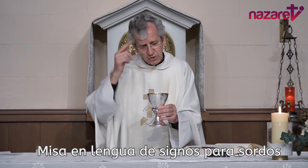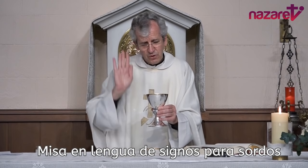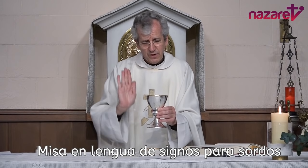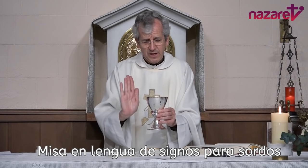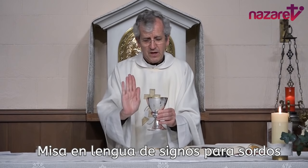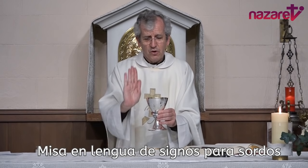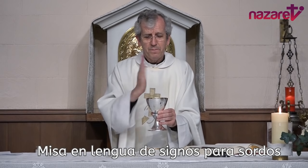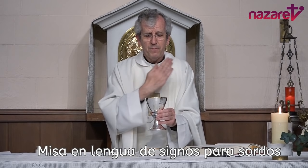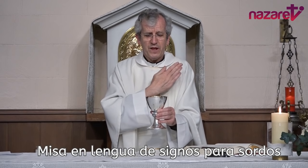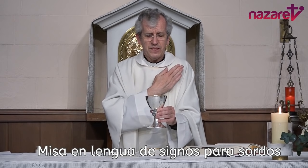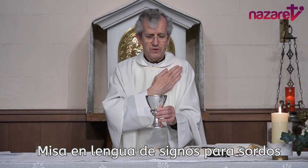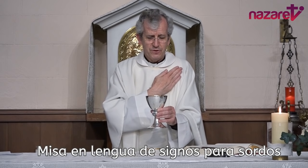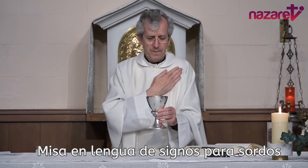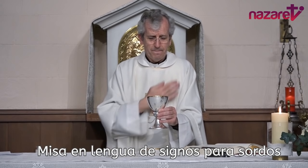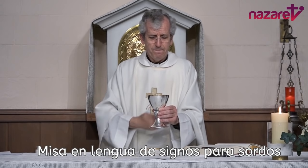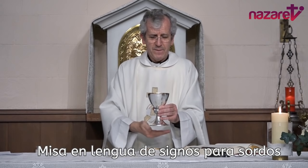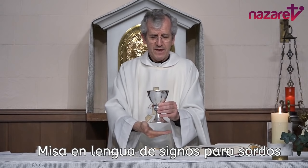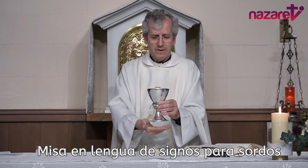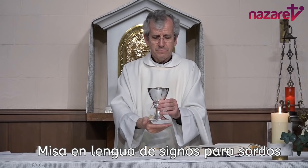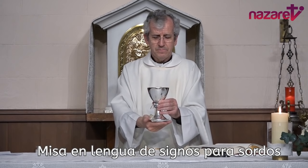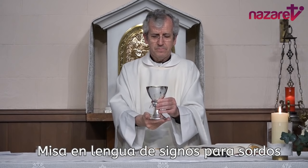esto en conmemoración mía.